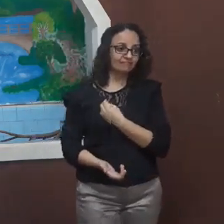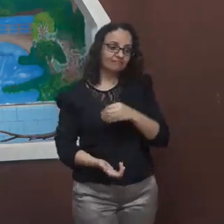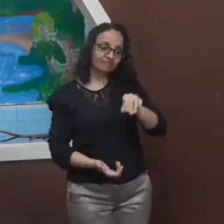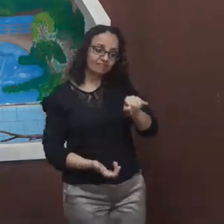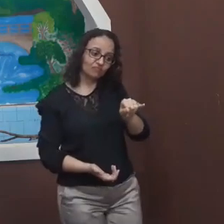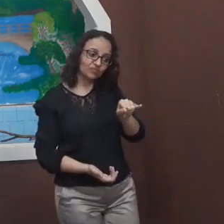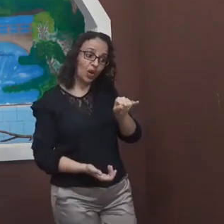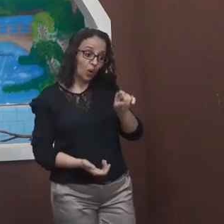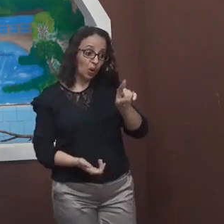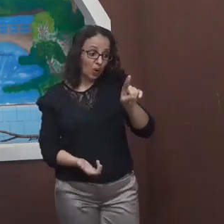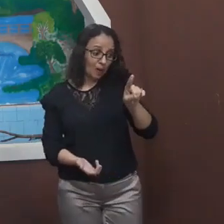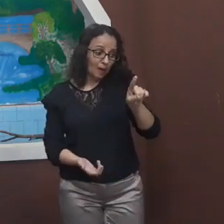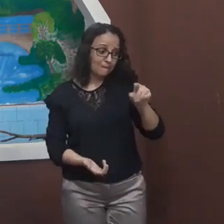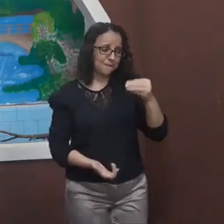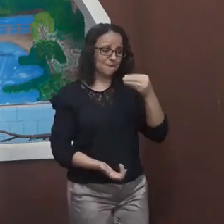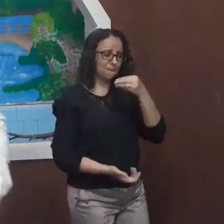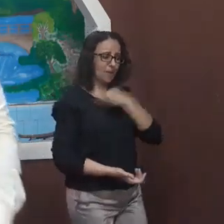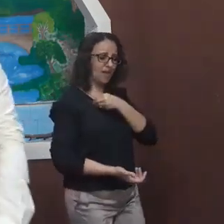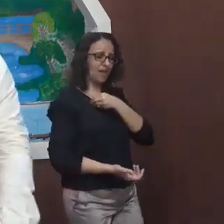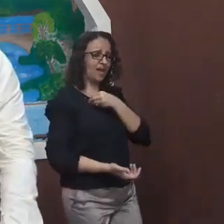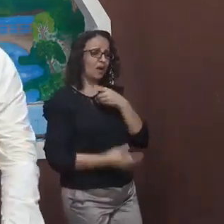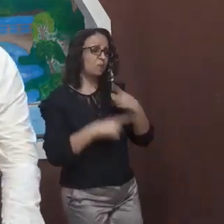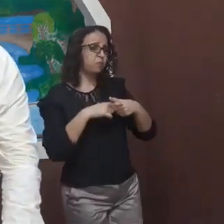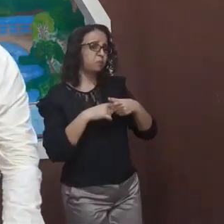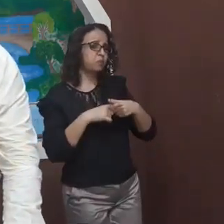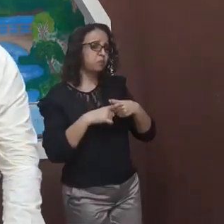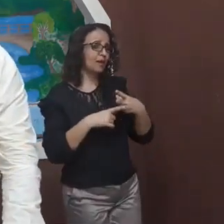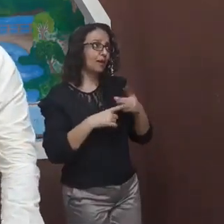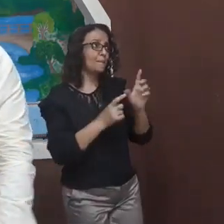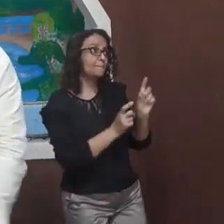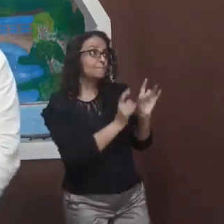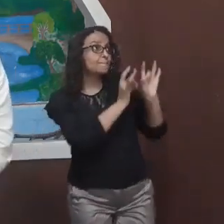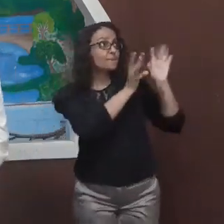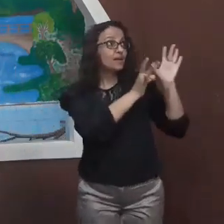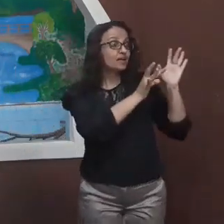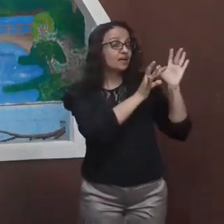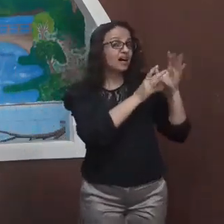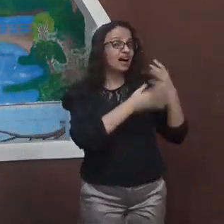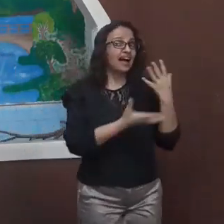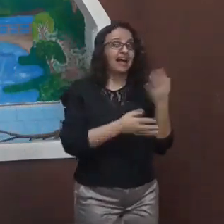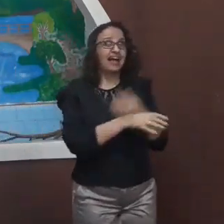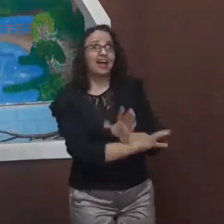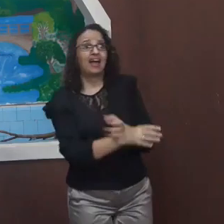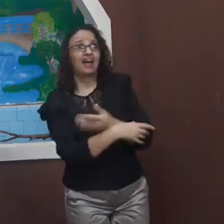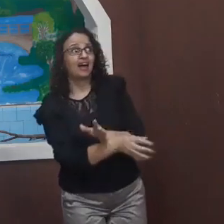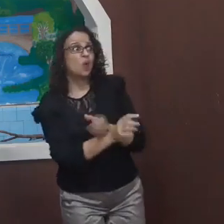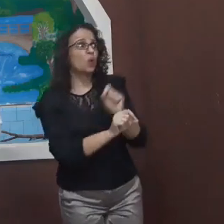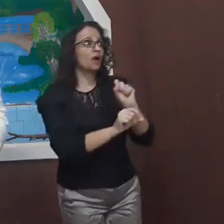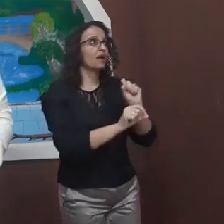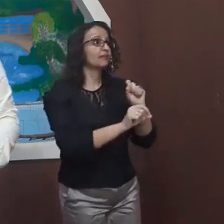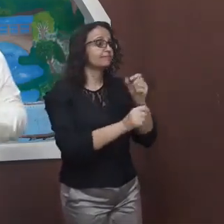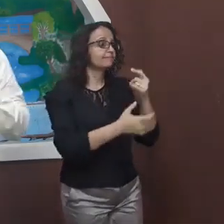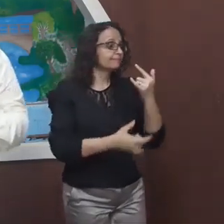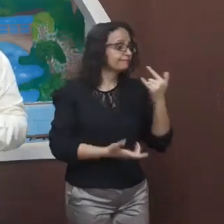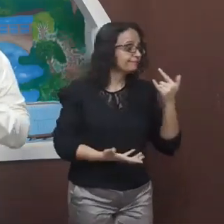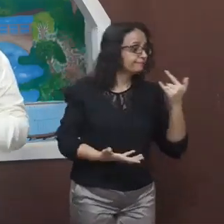tentação. Então, meus irmãos, você tem que passar pela luta, pela provação de uma maneira que agrade o